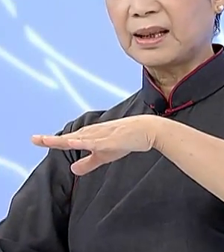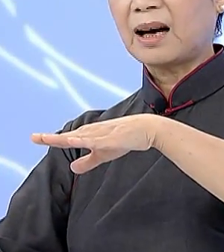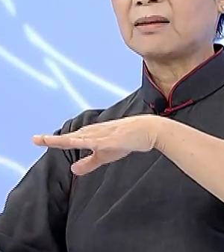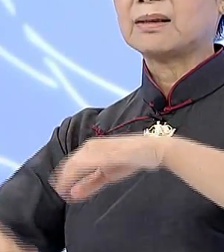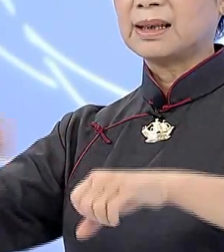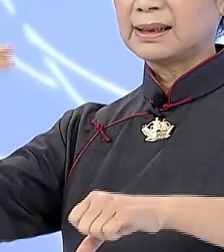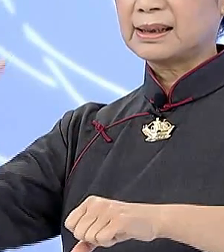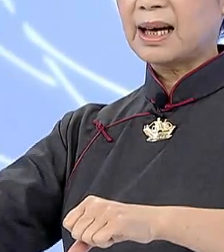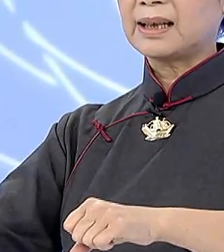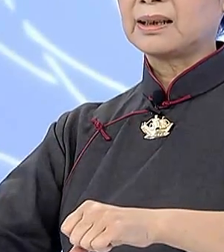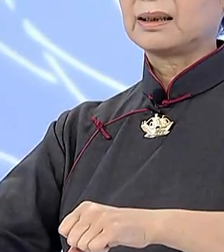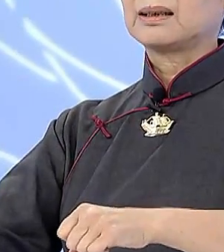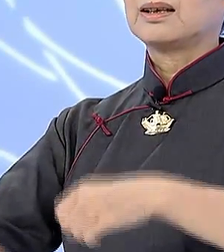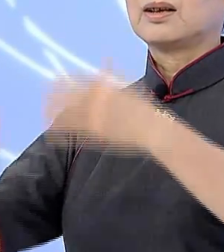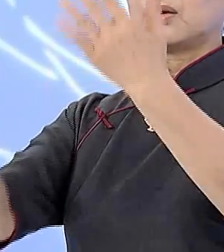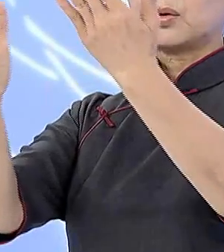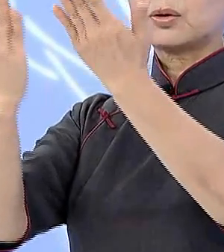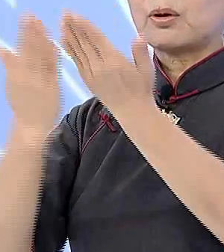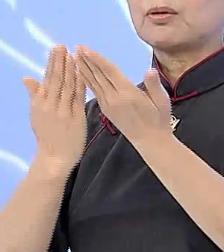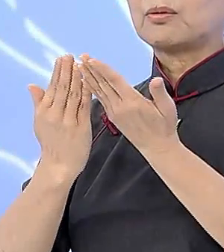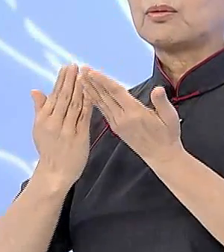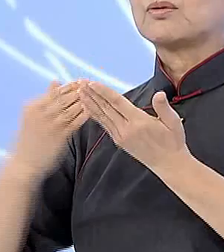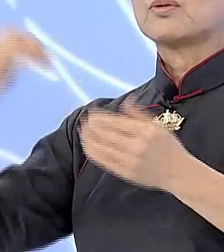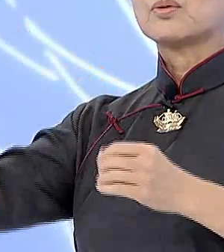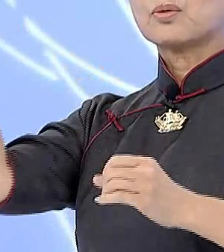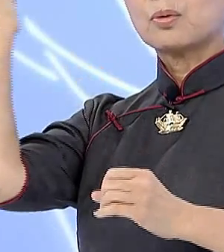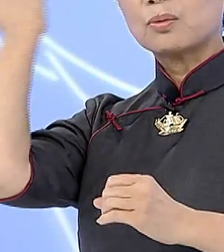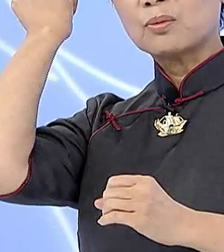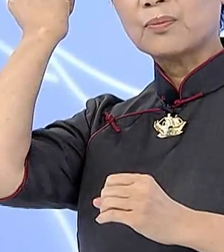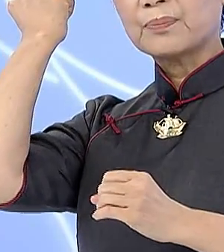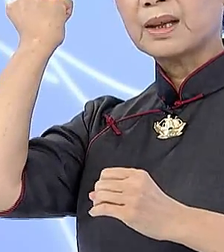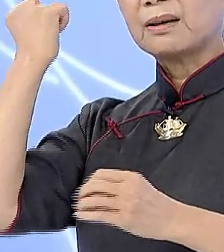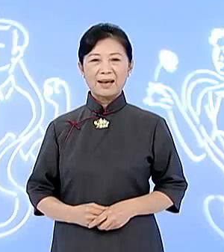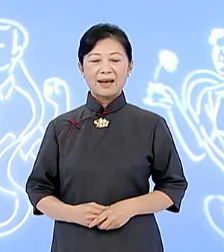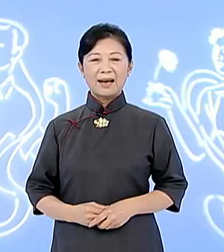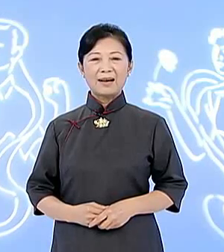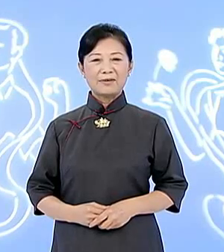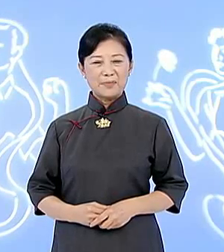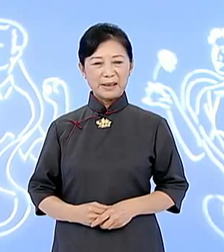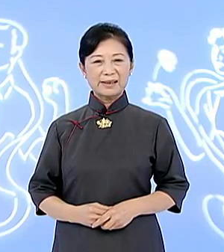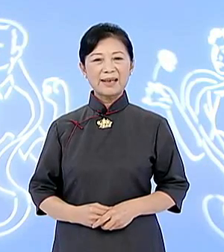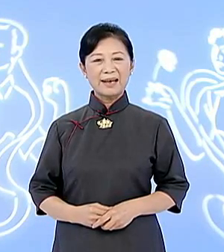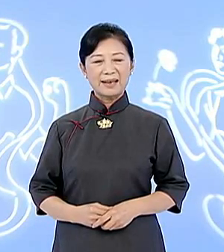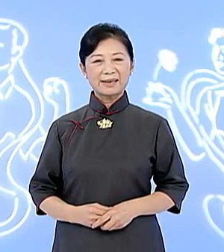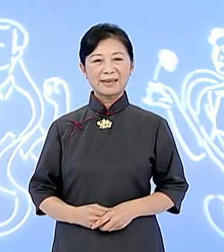后再受苦。好，我们再来一次，